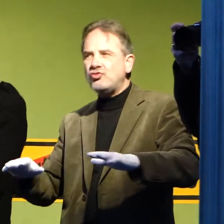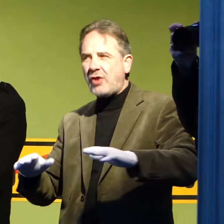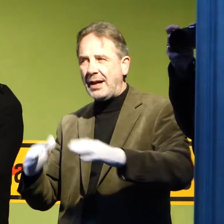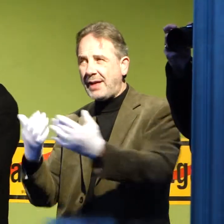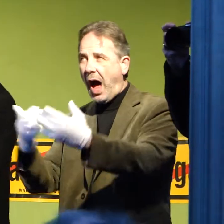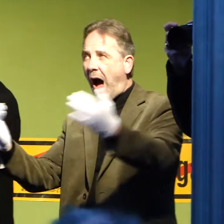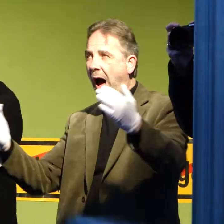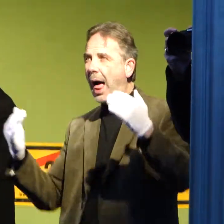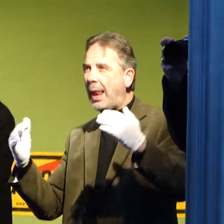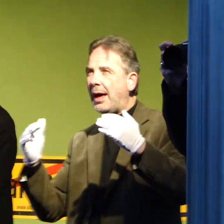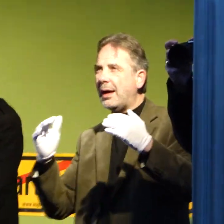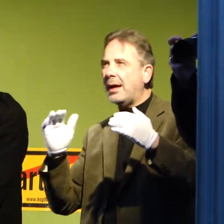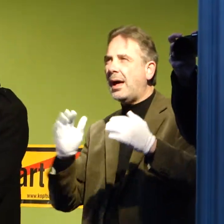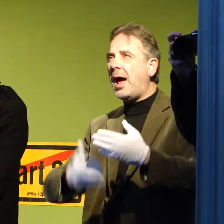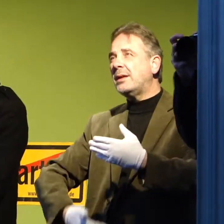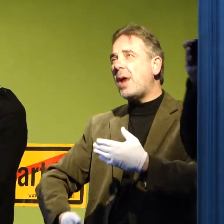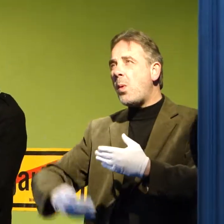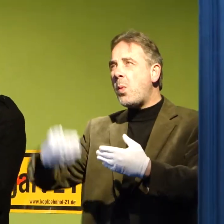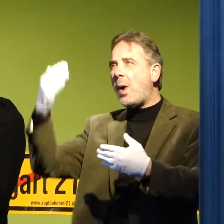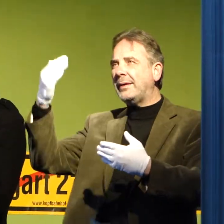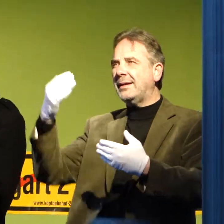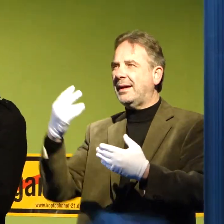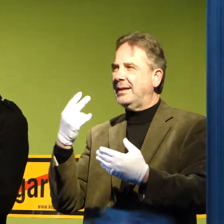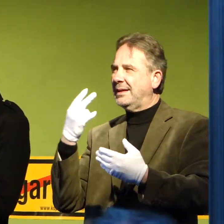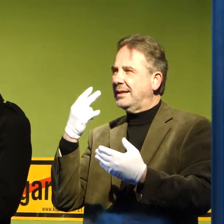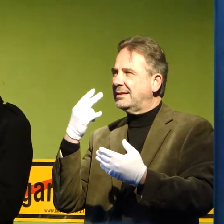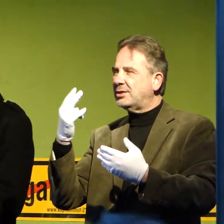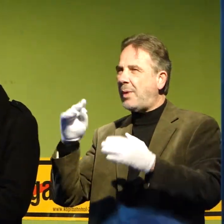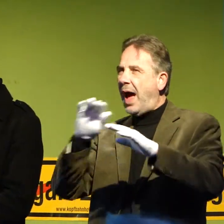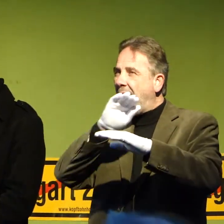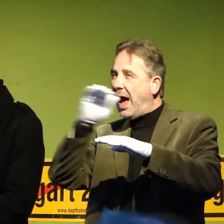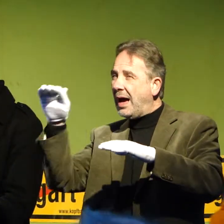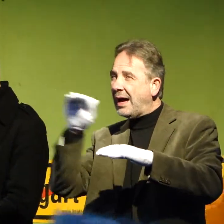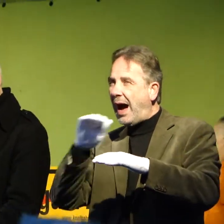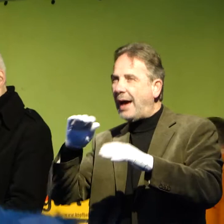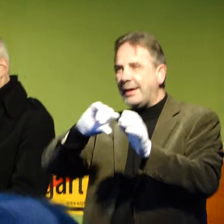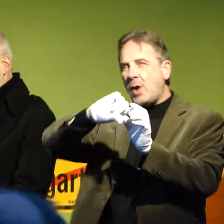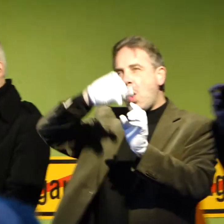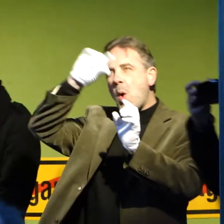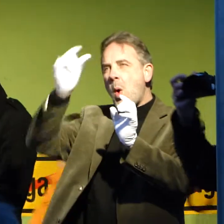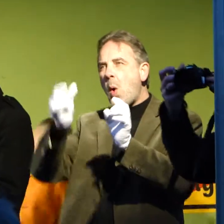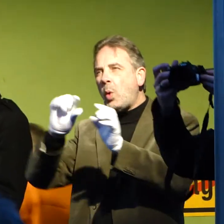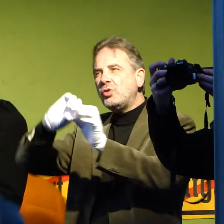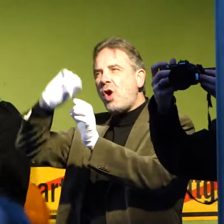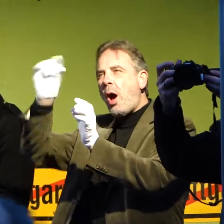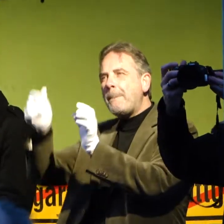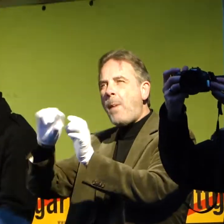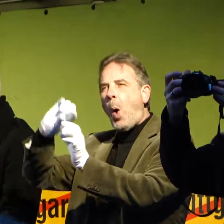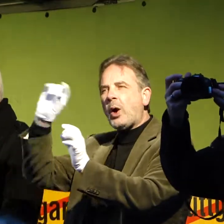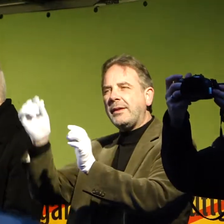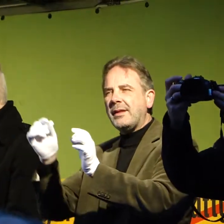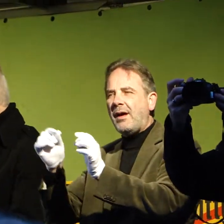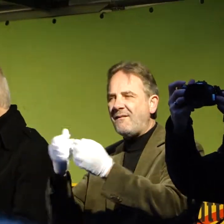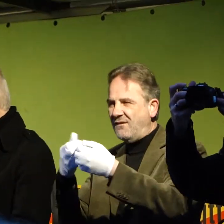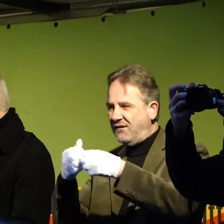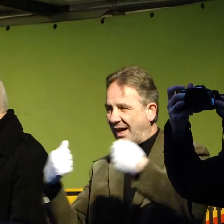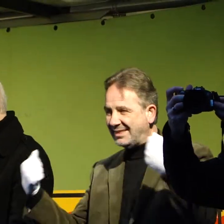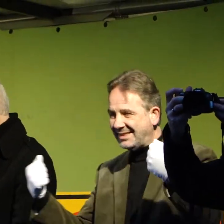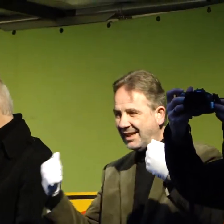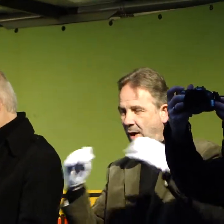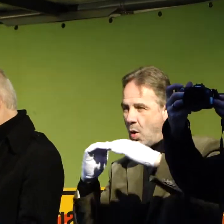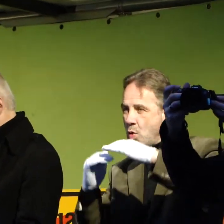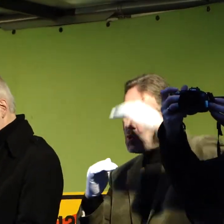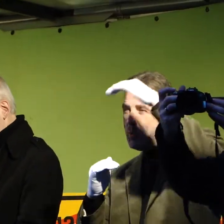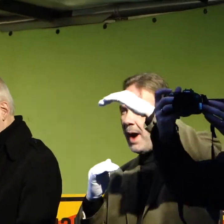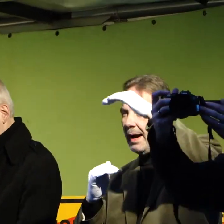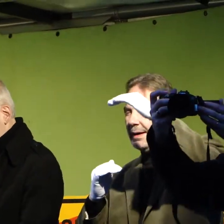Wand zur Kopfbahnsteighalle zwei Reihen von Rundbogenfenstern übereinander. Vor einem Monat